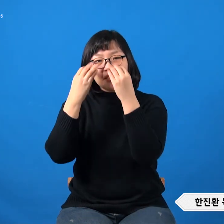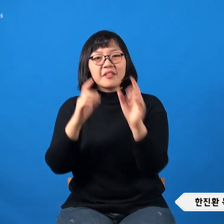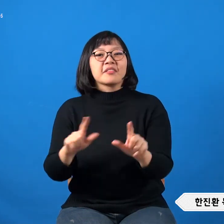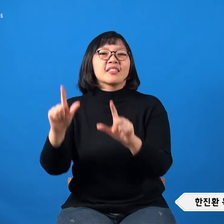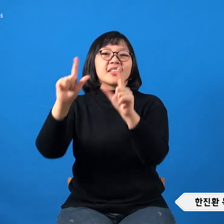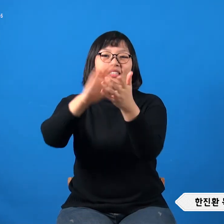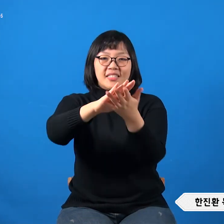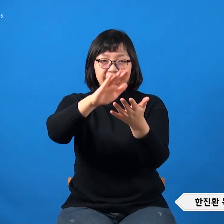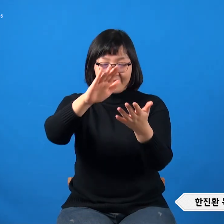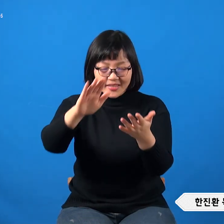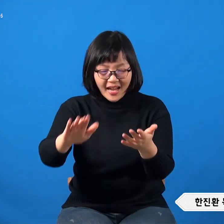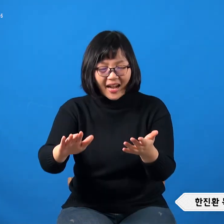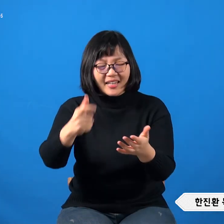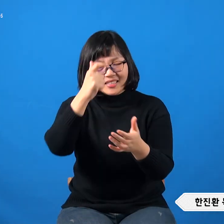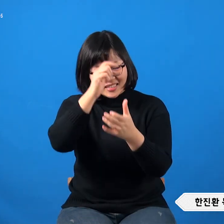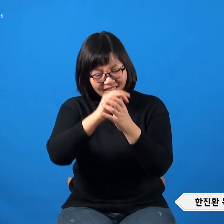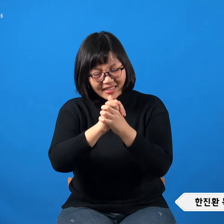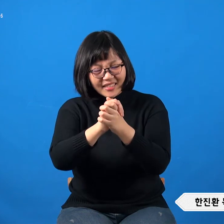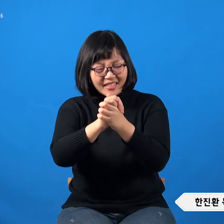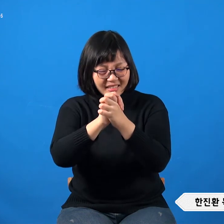배가